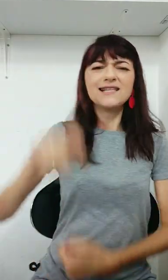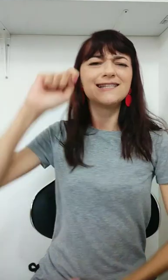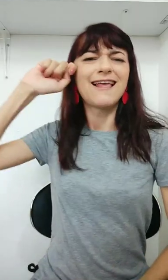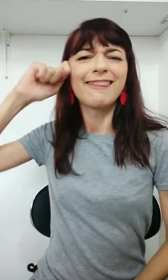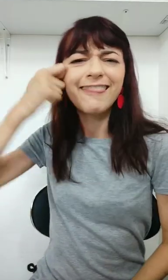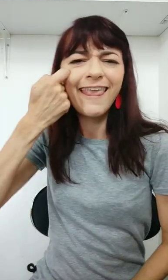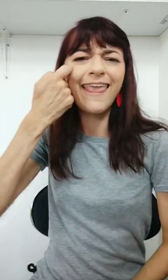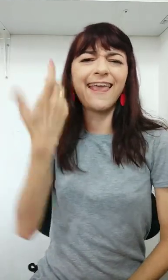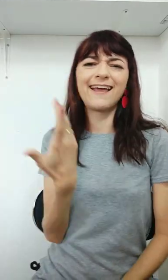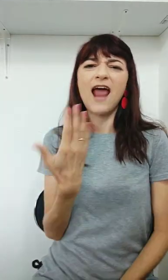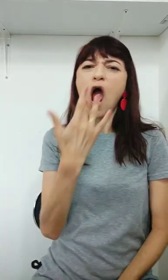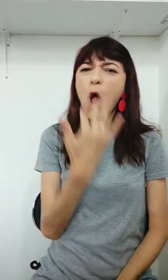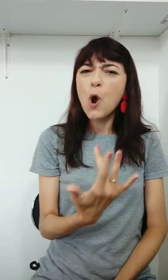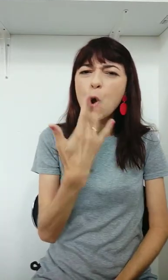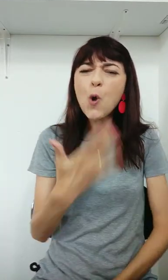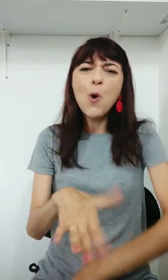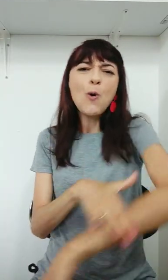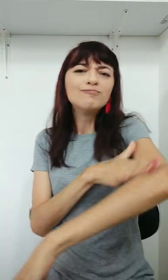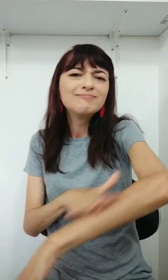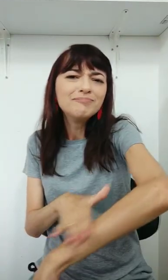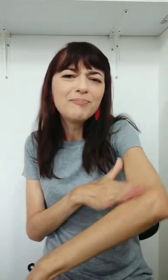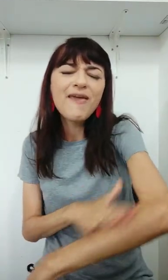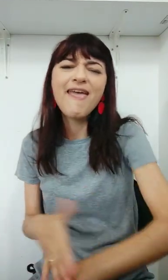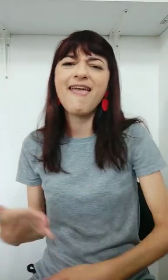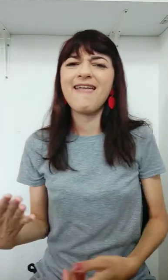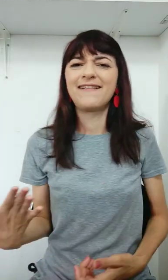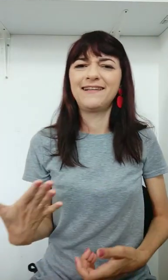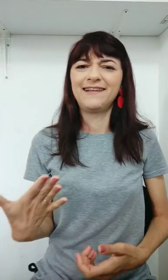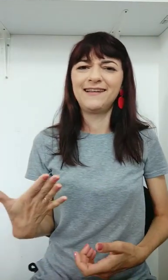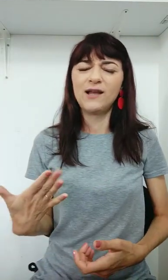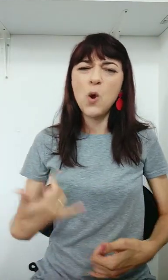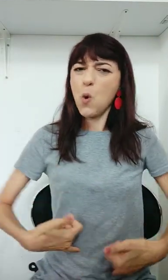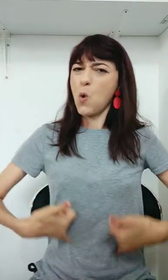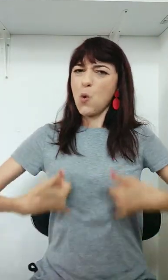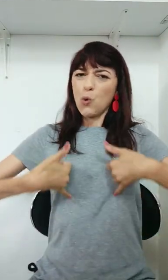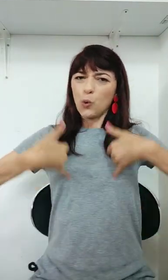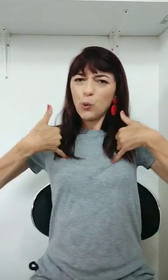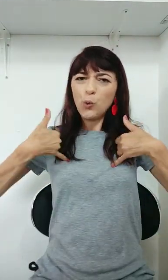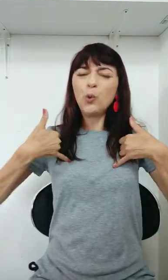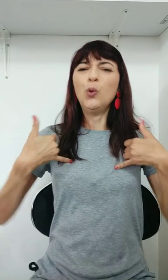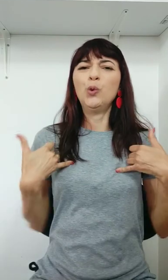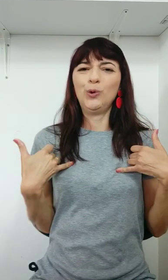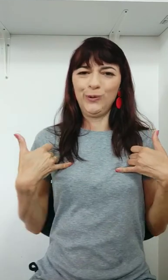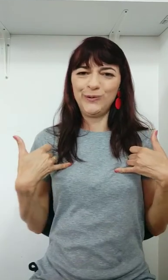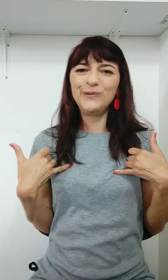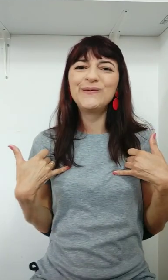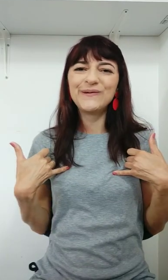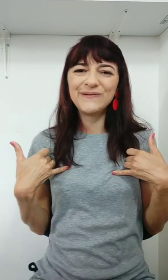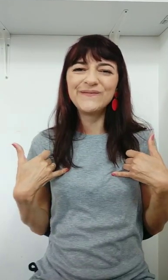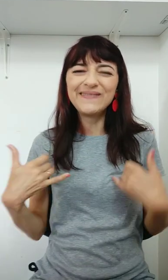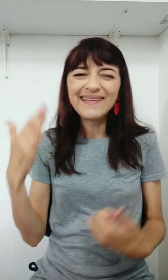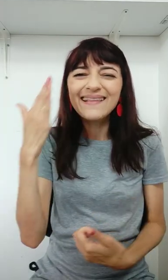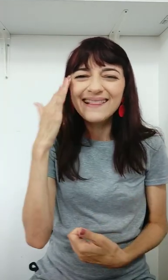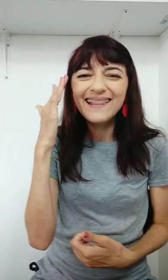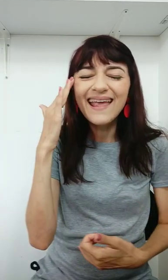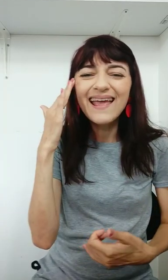mais belo, mais natural, né? Essa aceitação realmente da forma que ela é, né? Esse orgulho dela ser como ela é,